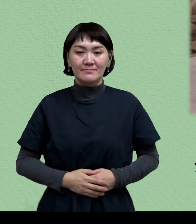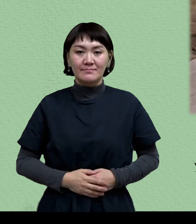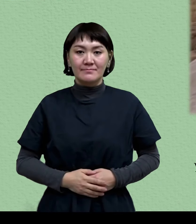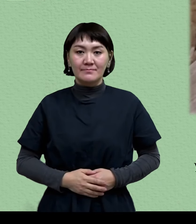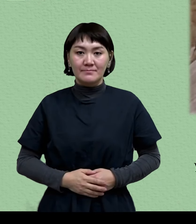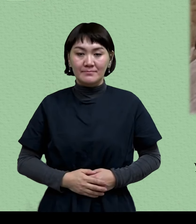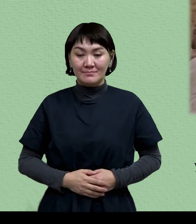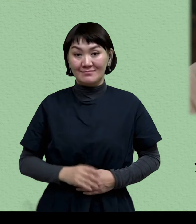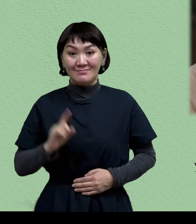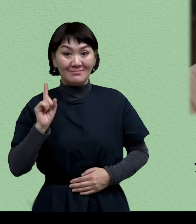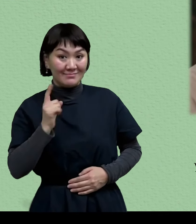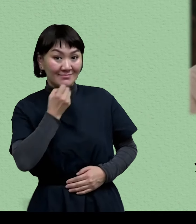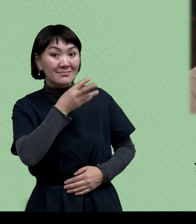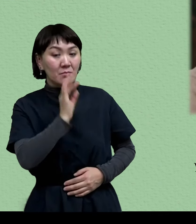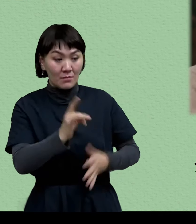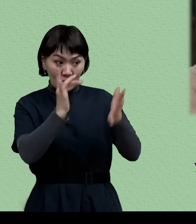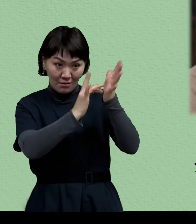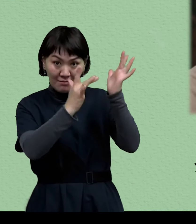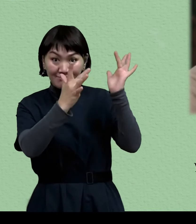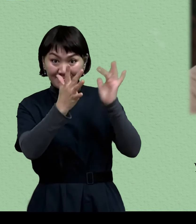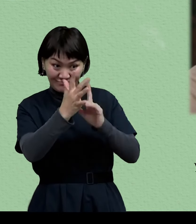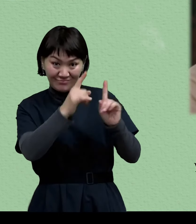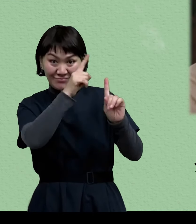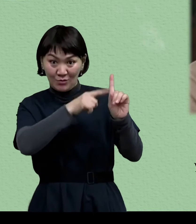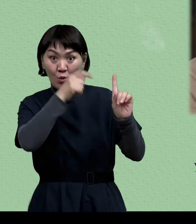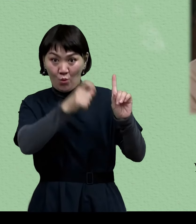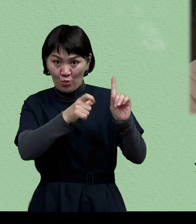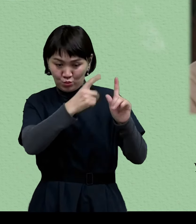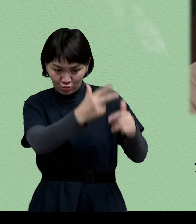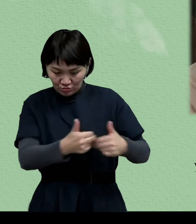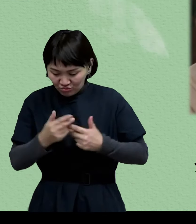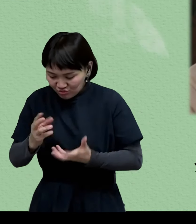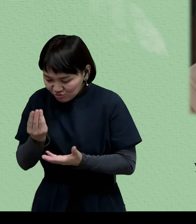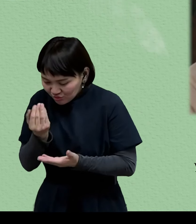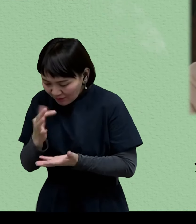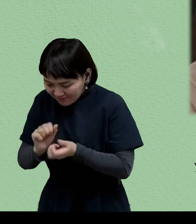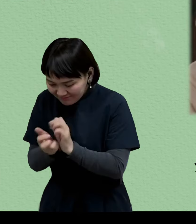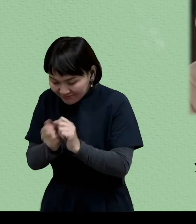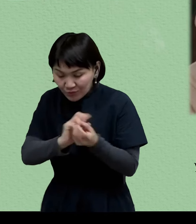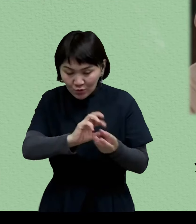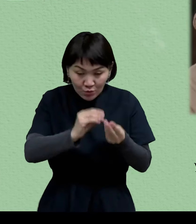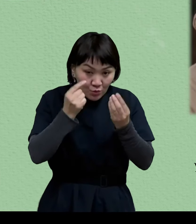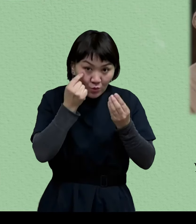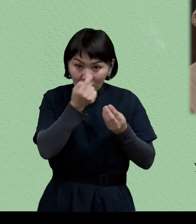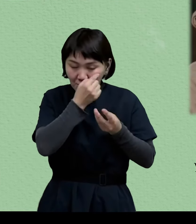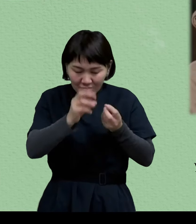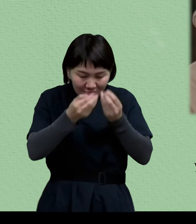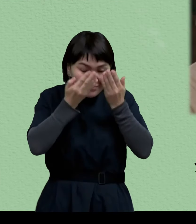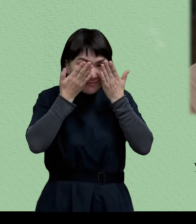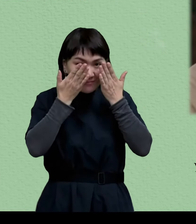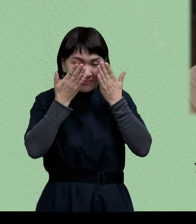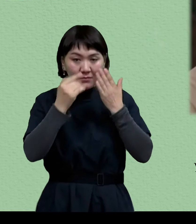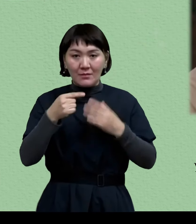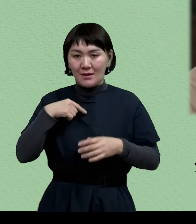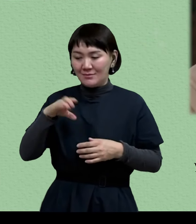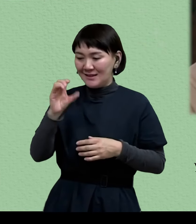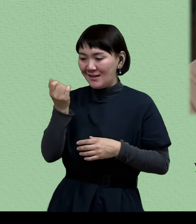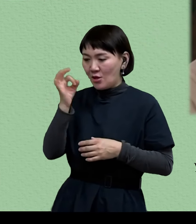тэр Есүс гэдэг хүн шавар зурж нүдийг минь шаваад надад Силом руу яваад угаа гэж